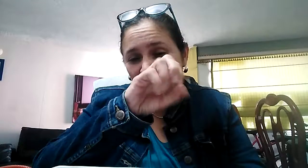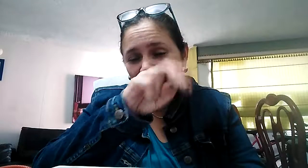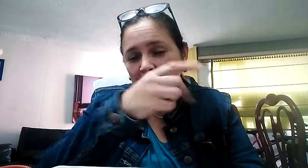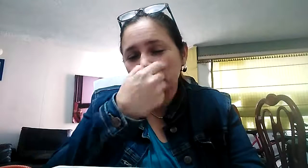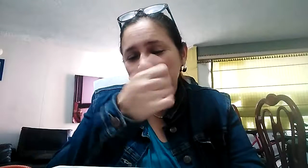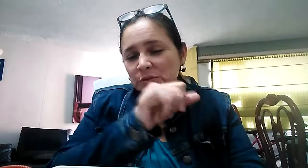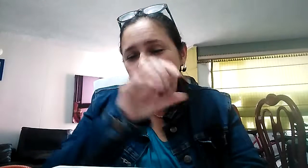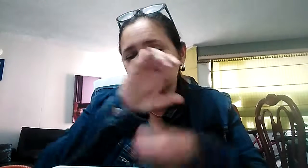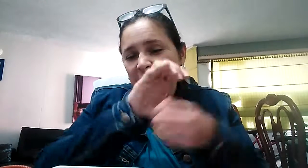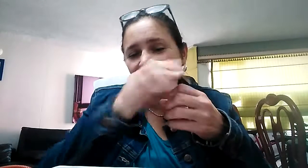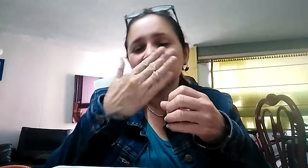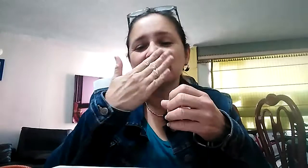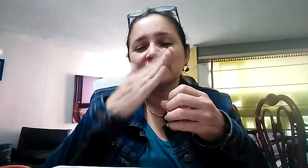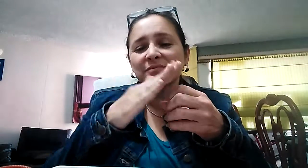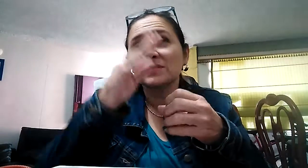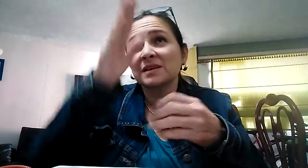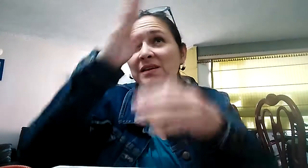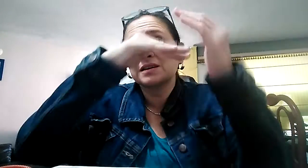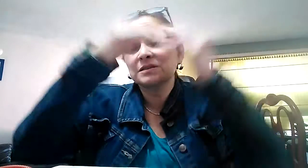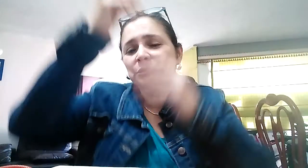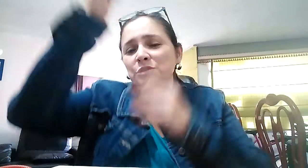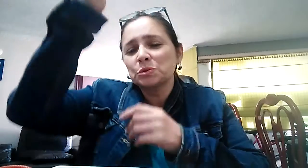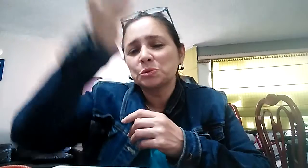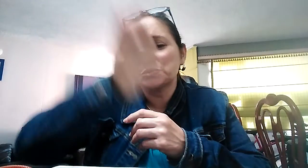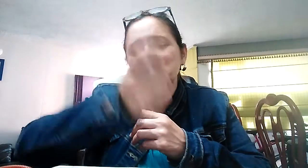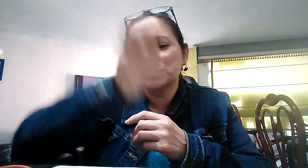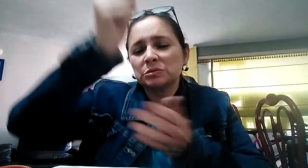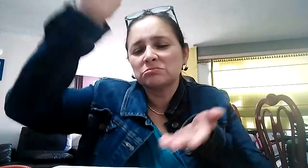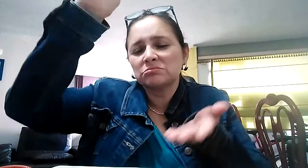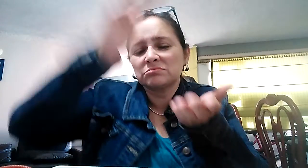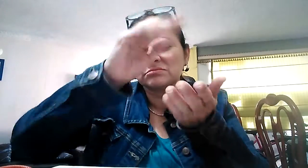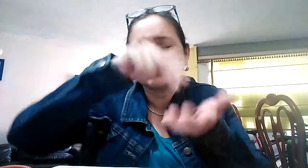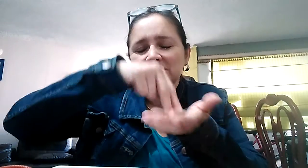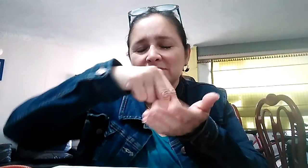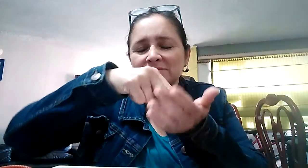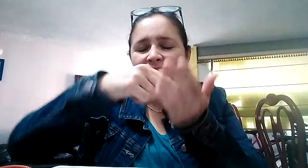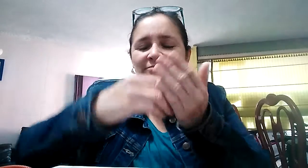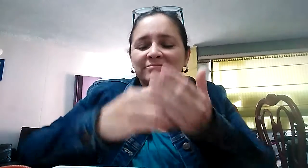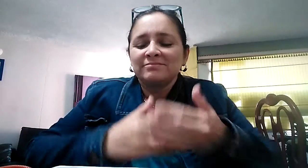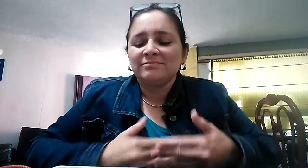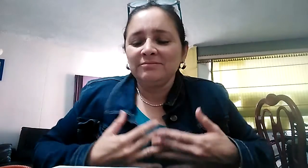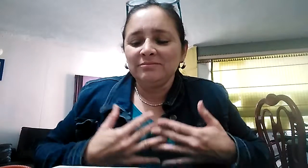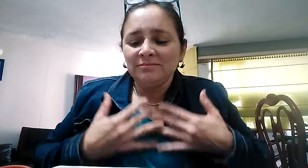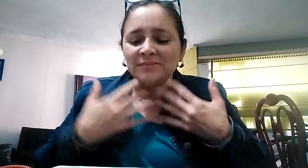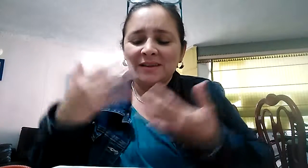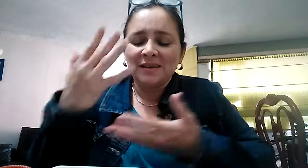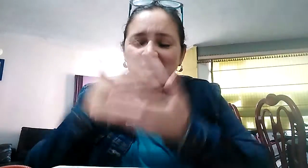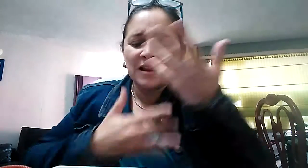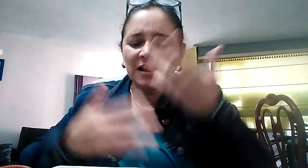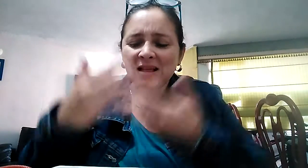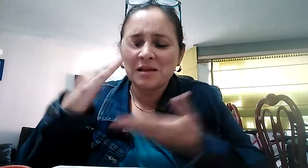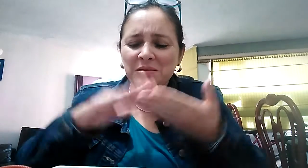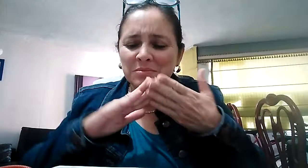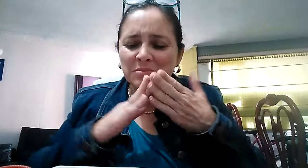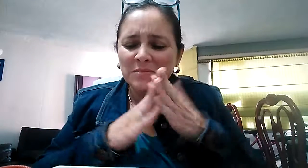lloro. Bien, este es el problema. Te di la poción secreta equivocada. Es para locutores profesionales. ¡Ja!